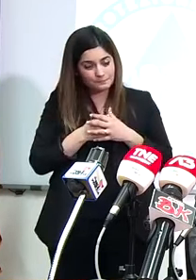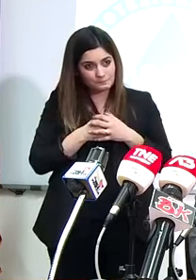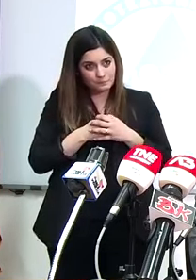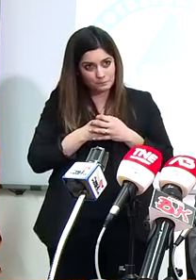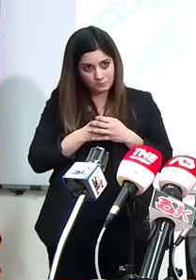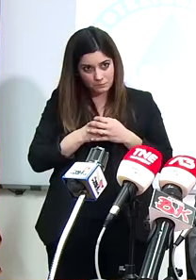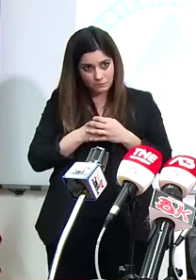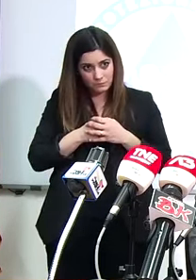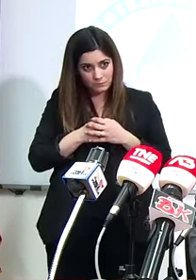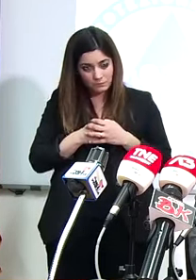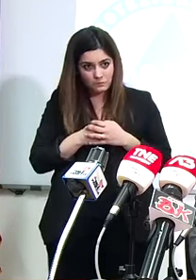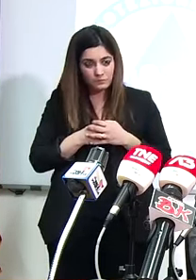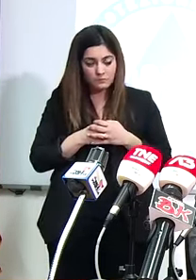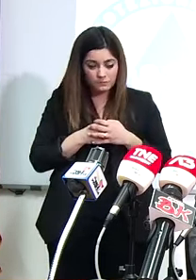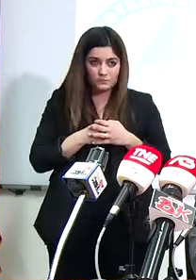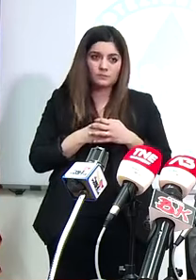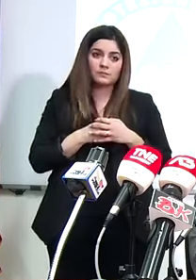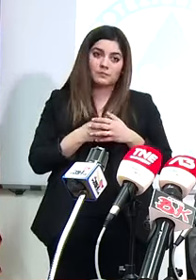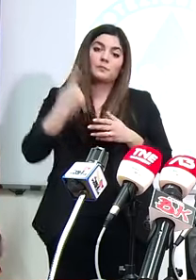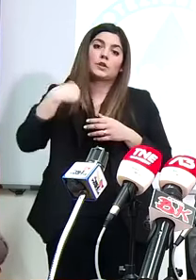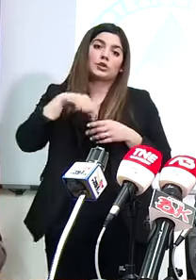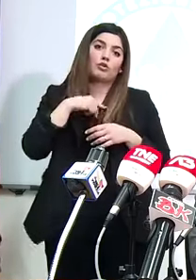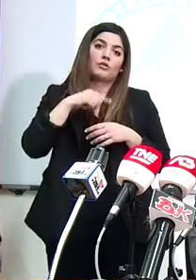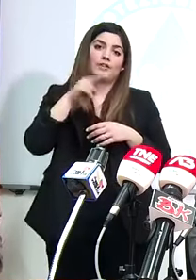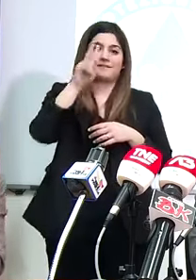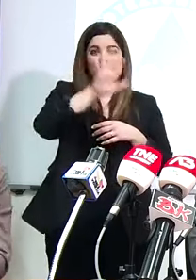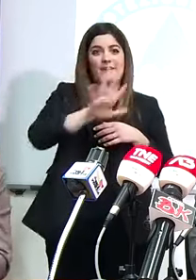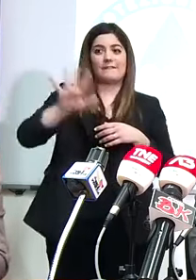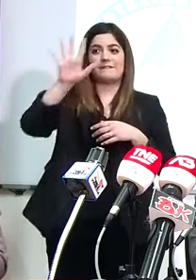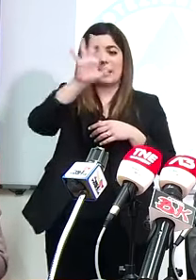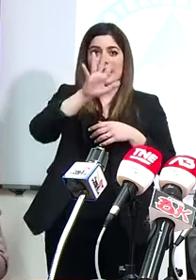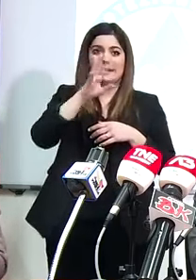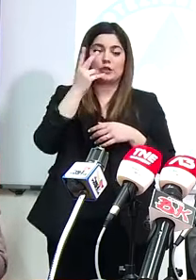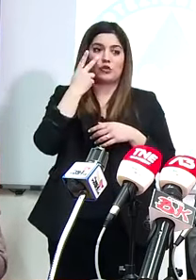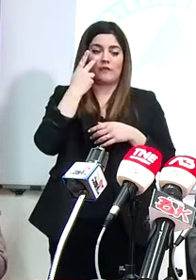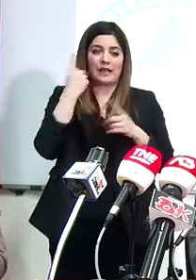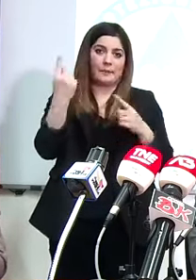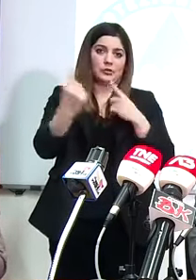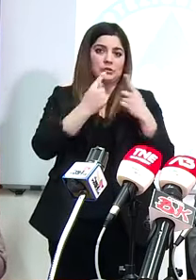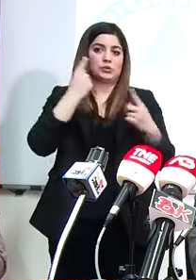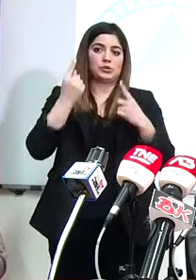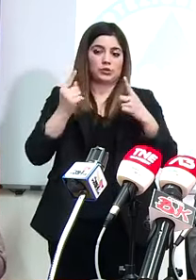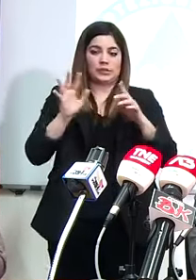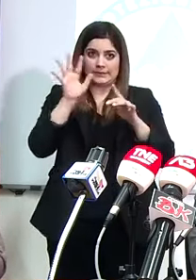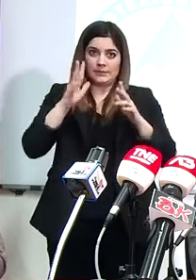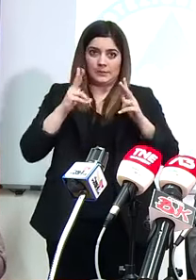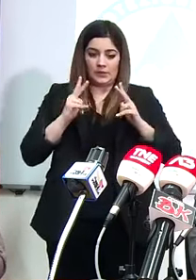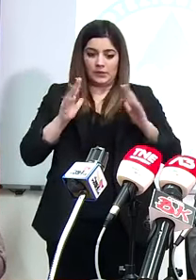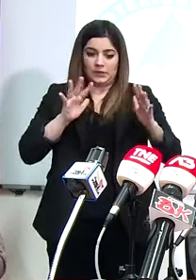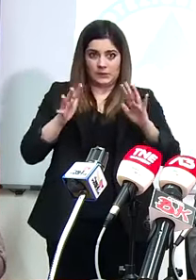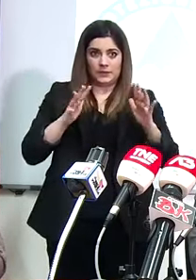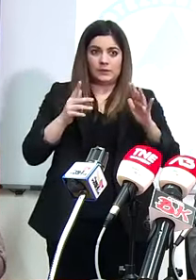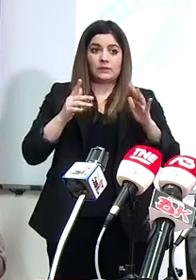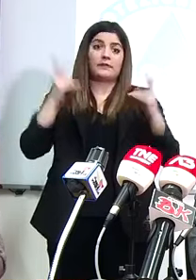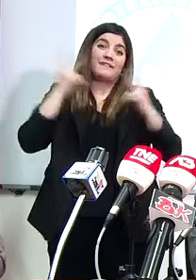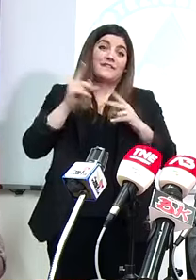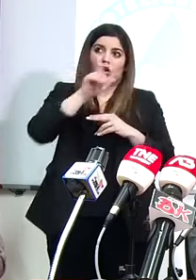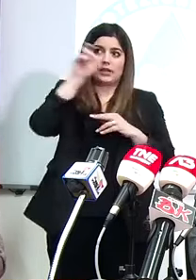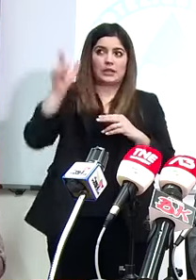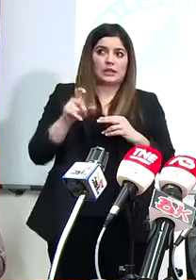nella fotografia regionale e poi ricorda sempre allargando l'orizzonte che in italia non siamo messi benissimo poi se guardiamo